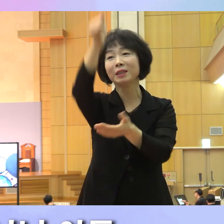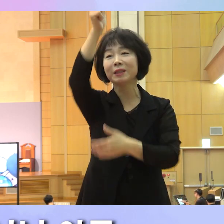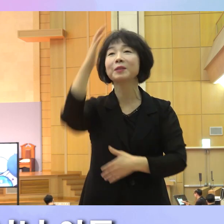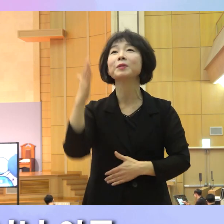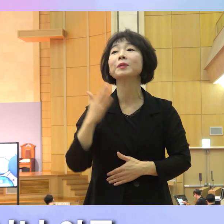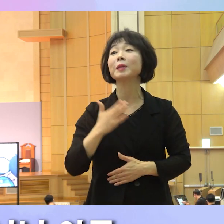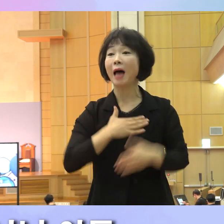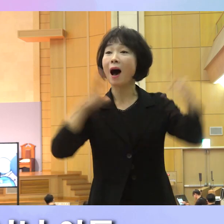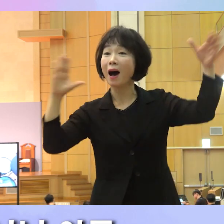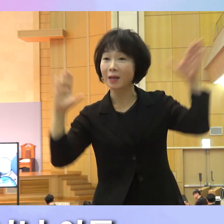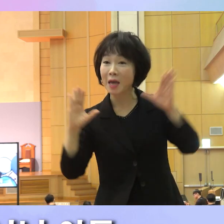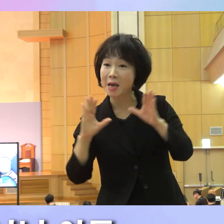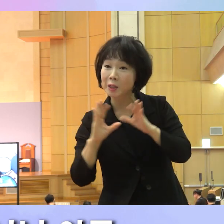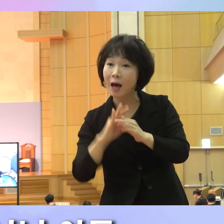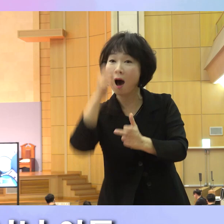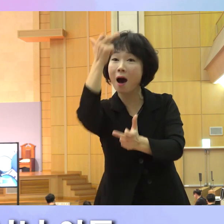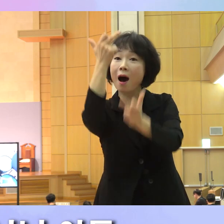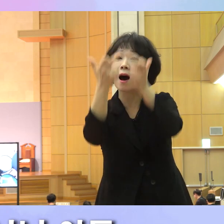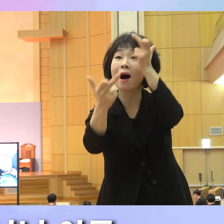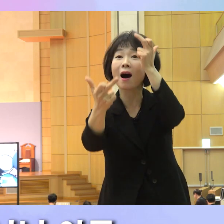주님은 나의